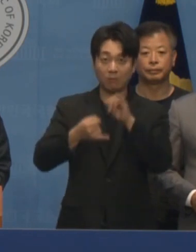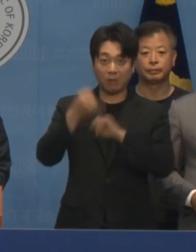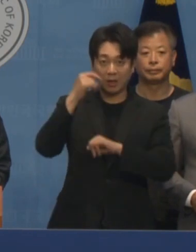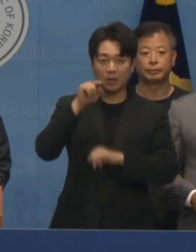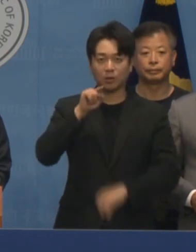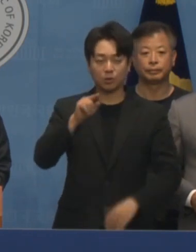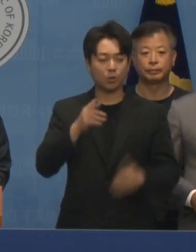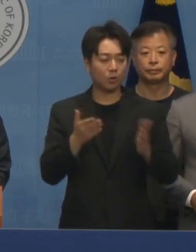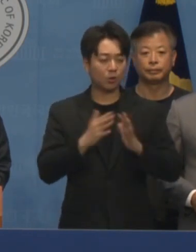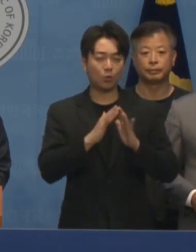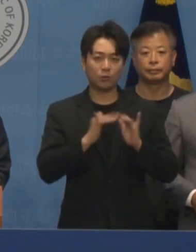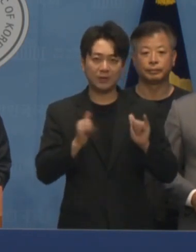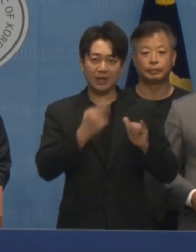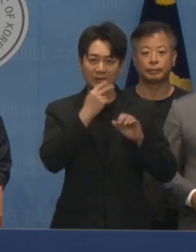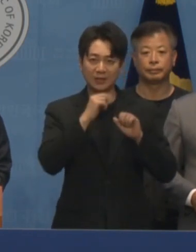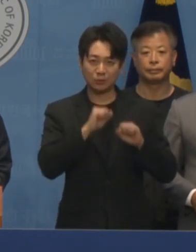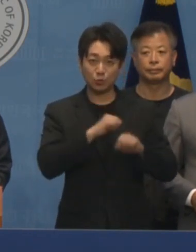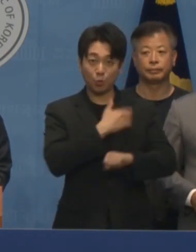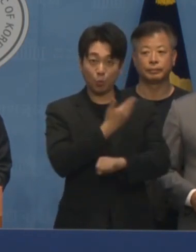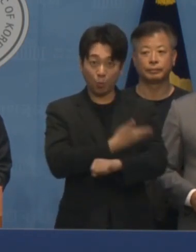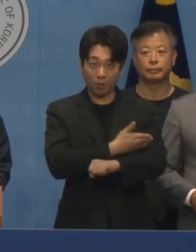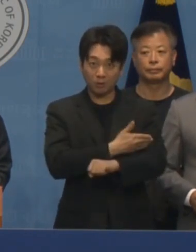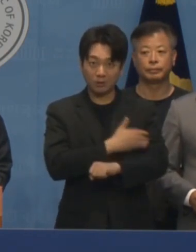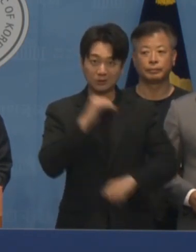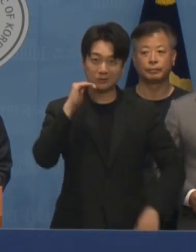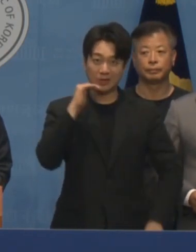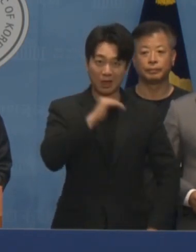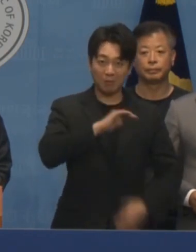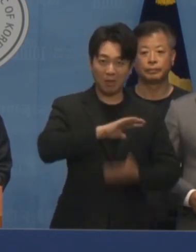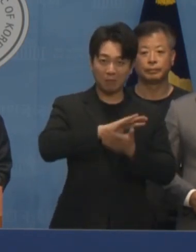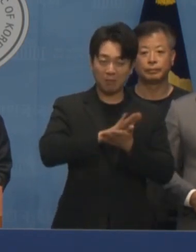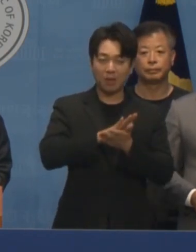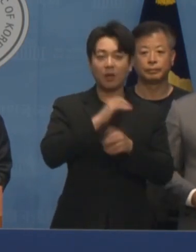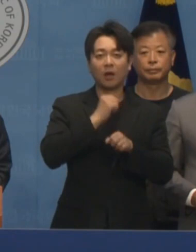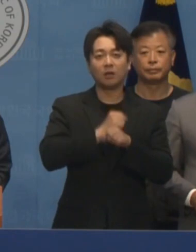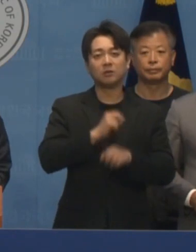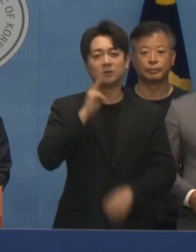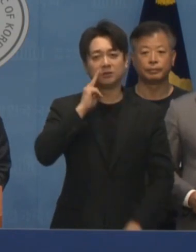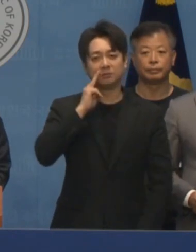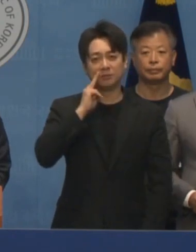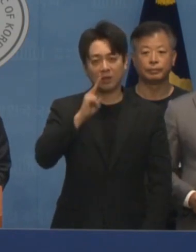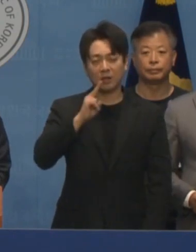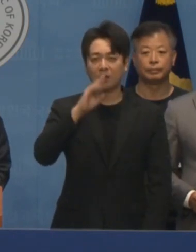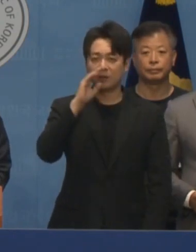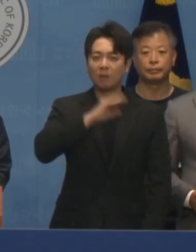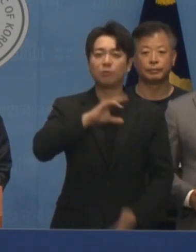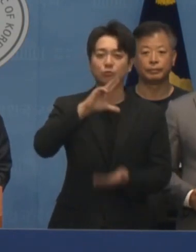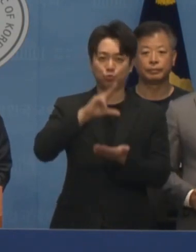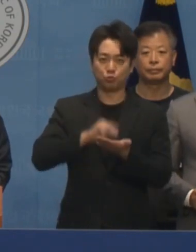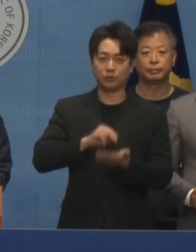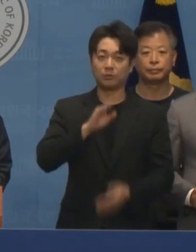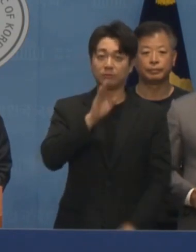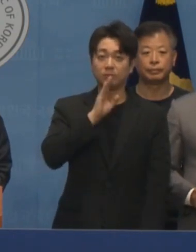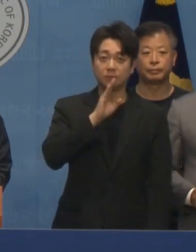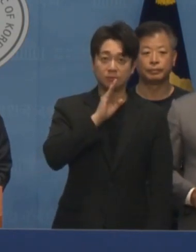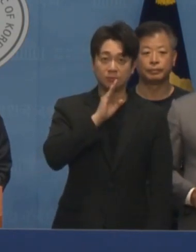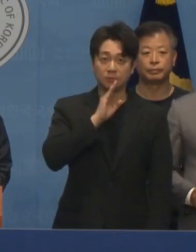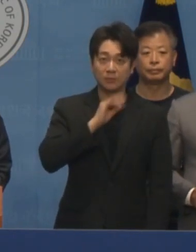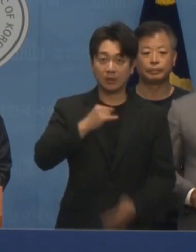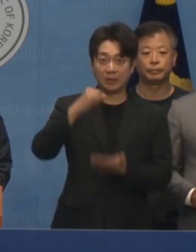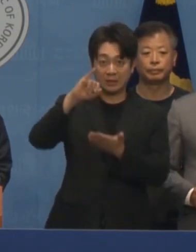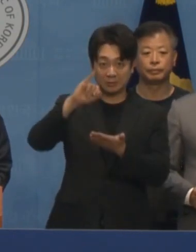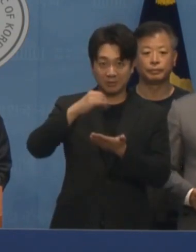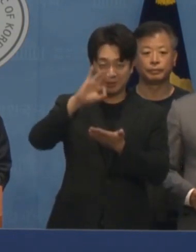침해하는 경제적 살인이자 가정과 기업, 사회를 파괴하는 심각한 사회악입니다. 그리고 상습체불 임금